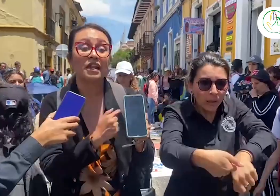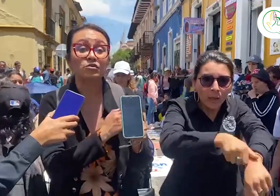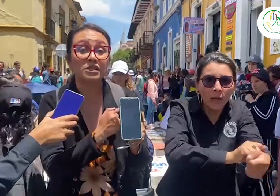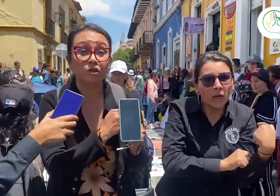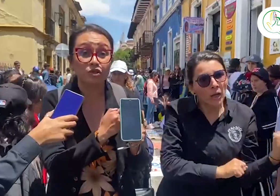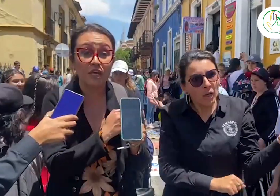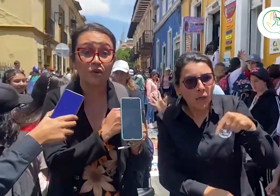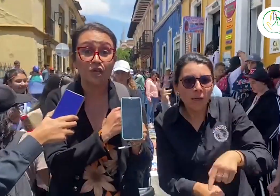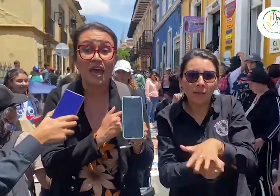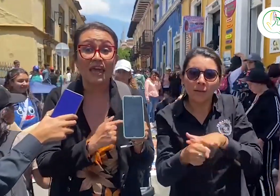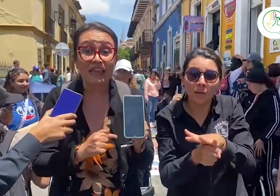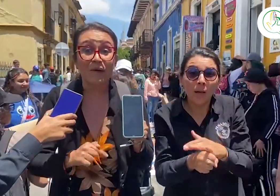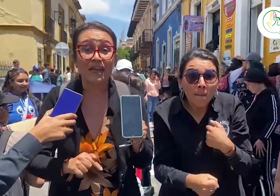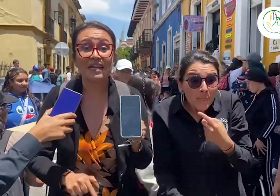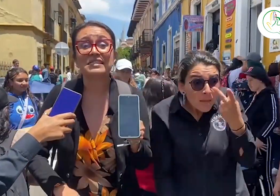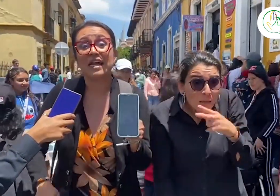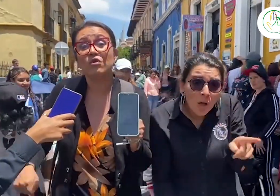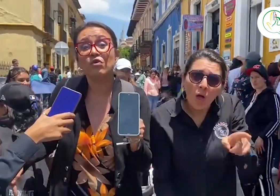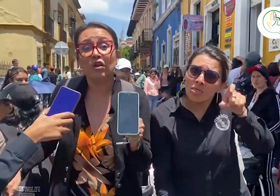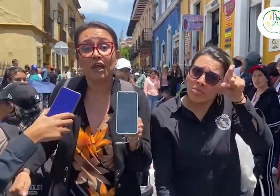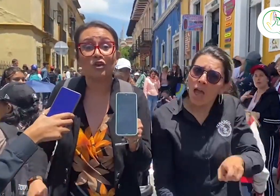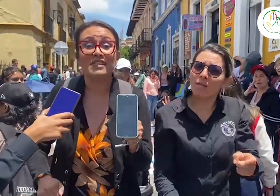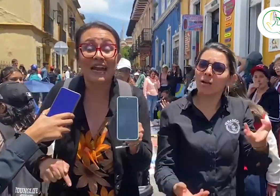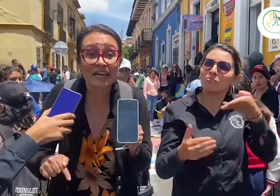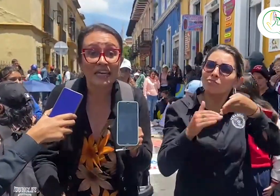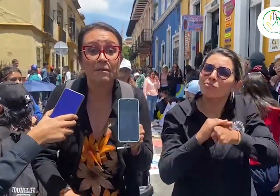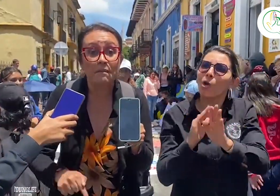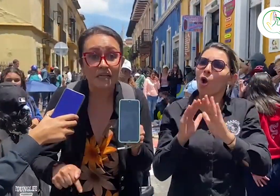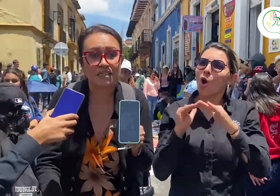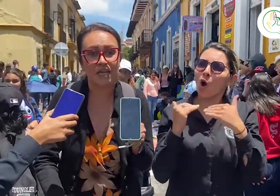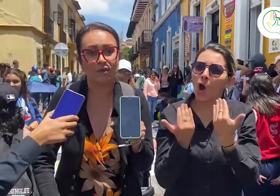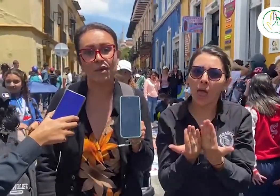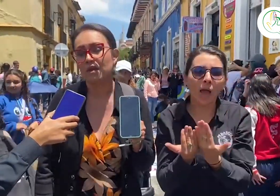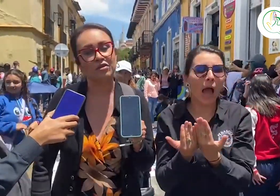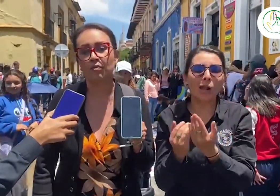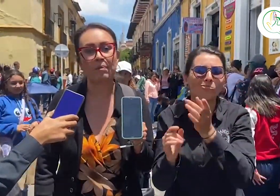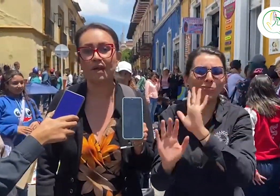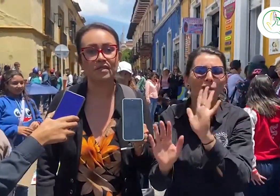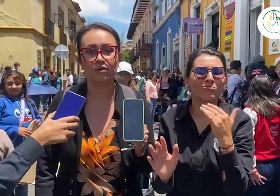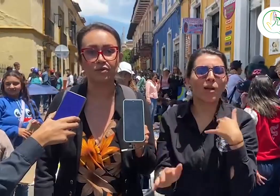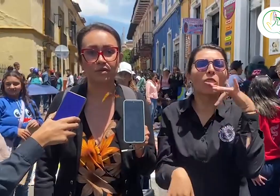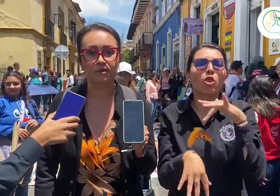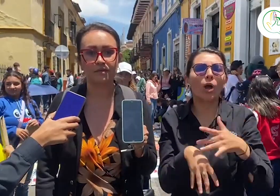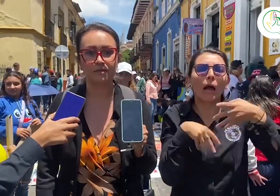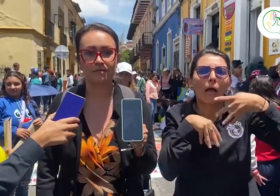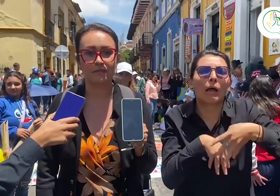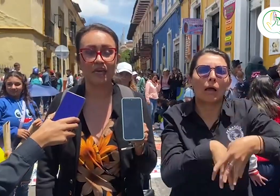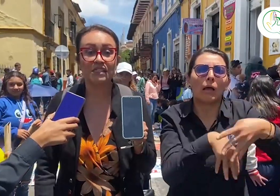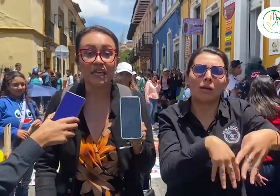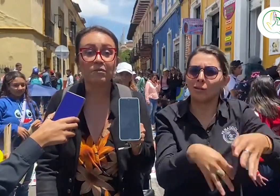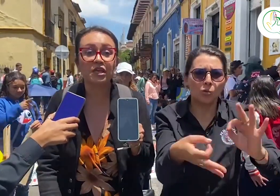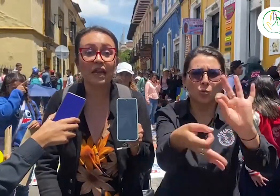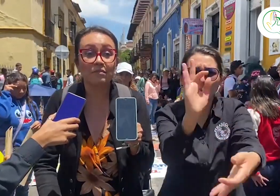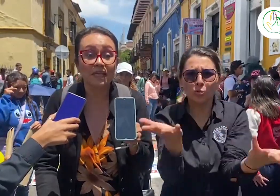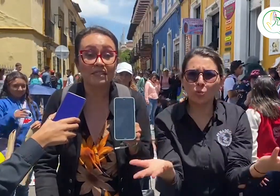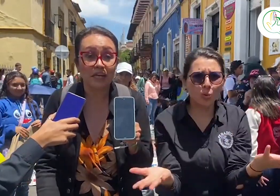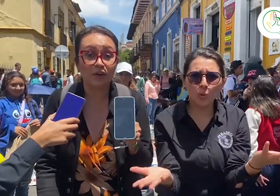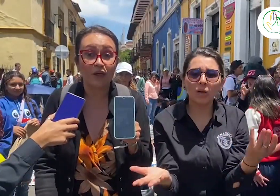nuestros hijos deberían estar en un colegio, están aquí marchando. No me parece justo. Exigimos al Ministerio de